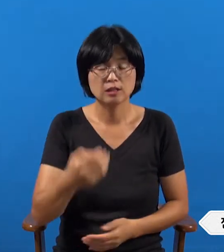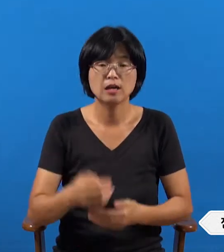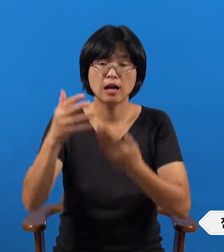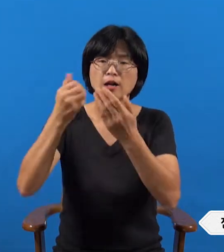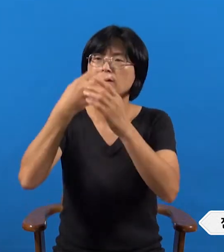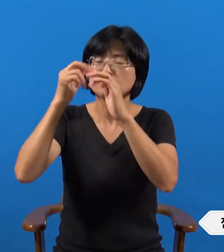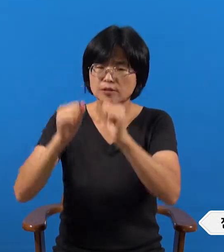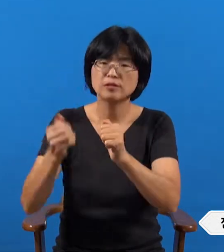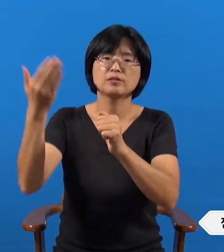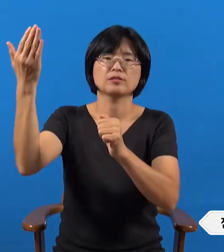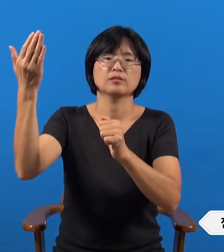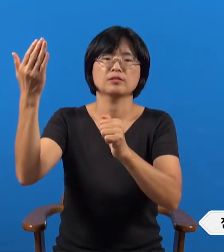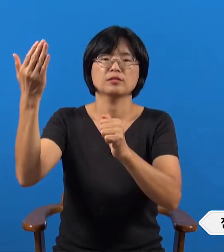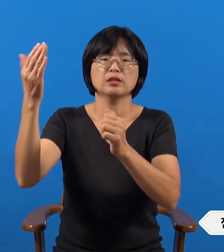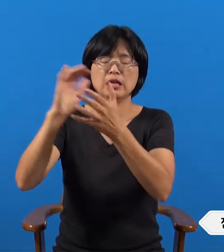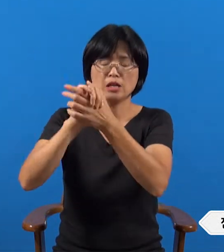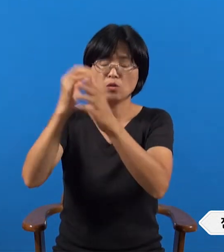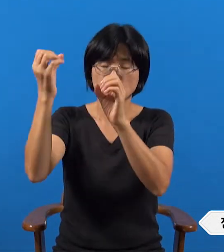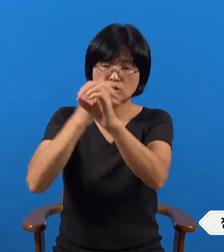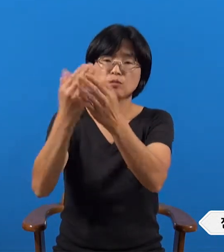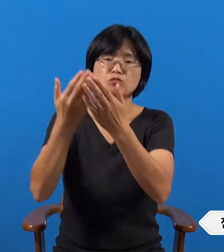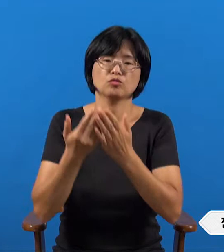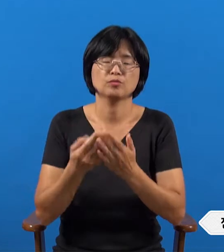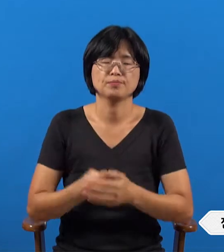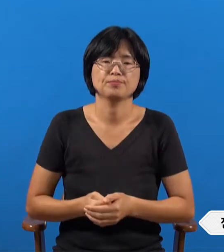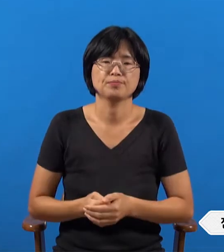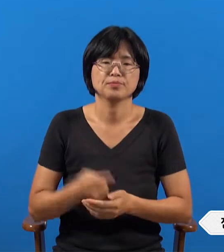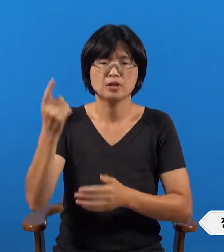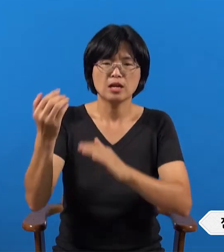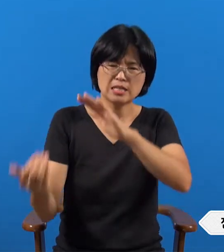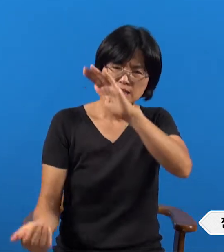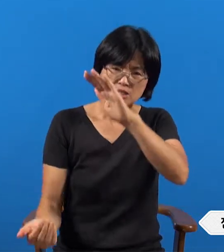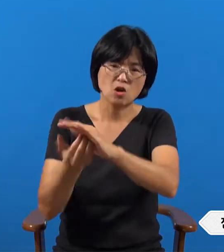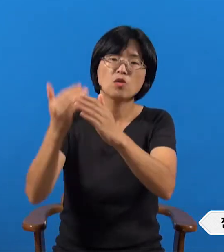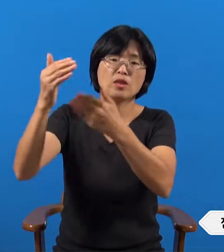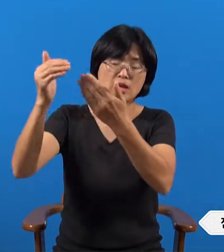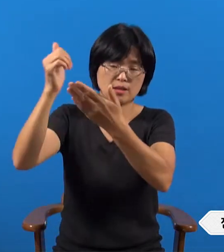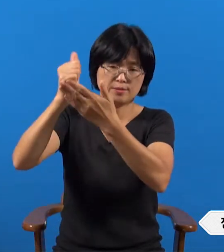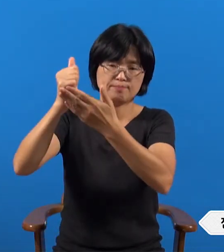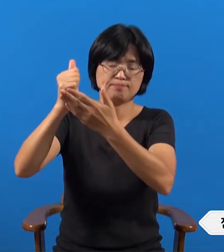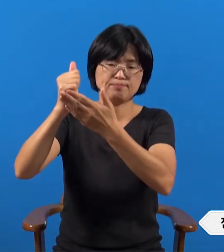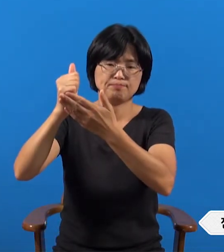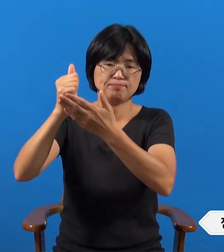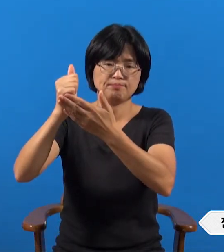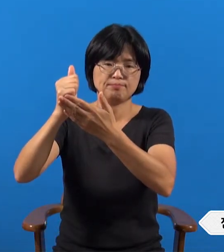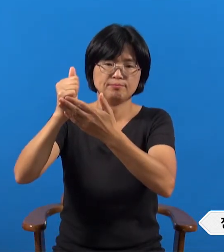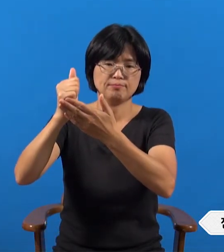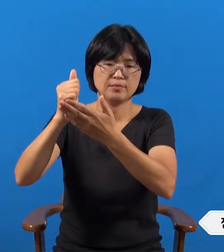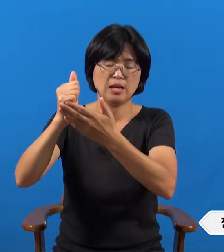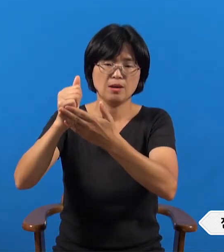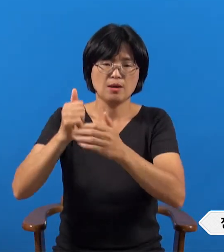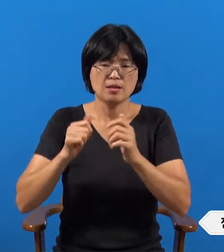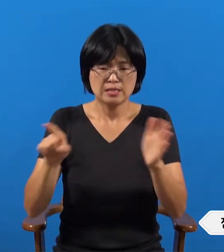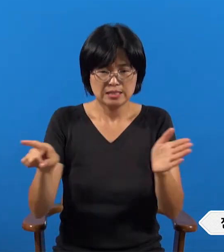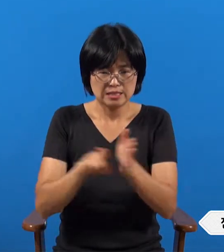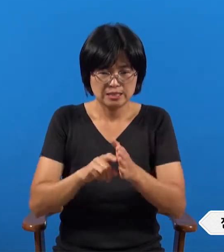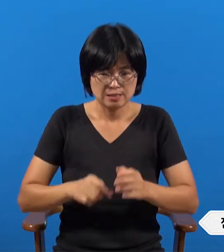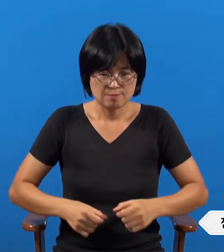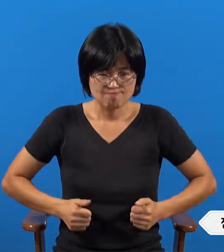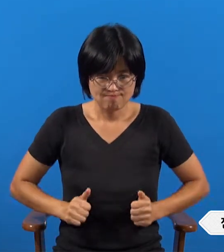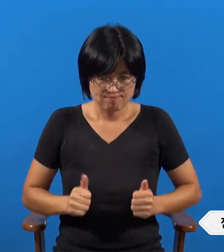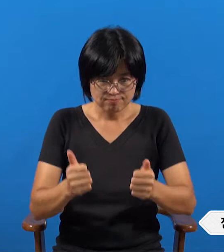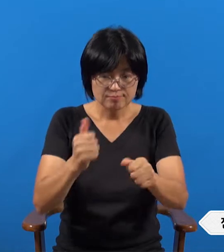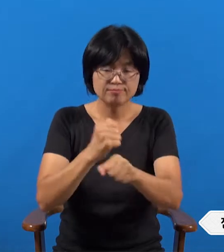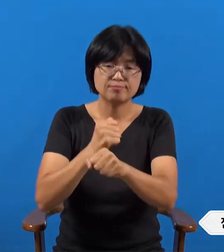있는가? 하나님 살아계십니다. 하나님 기도 응답하십니다. 그분은 전능하신 하나님이십니다. 신실하신